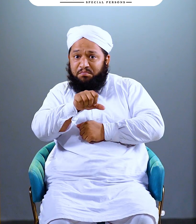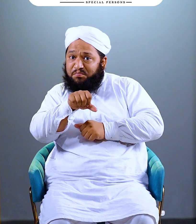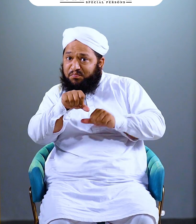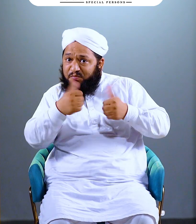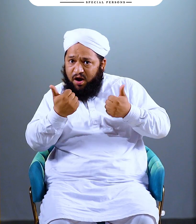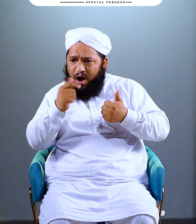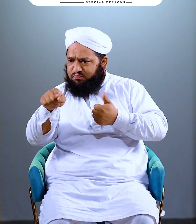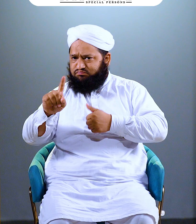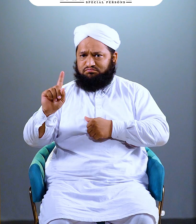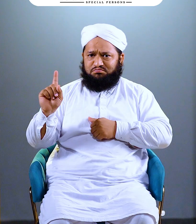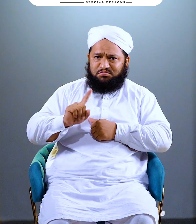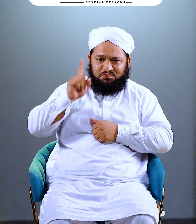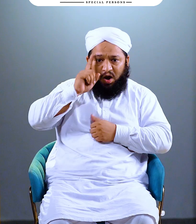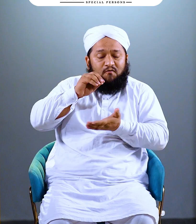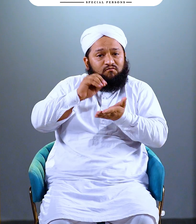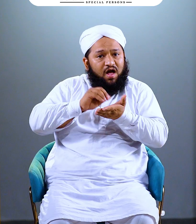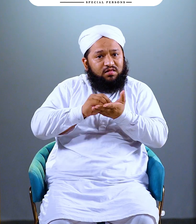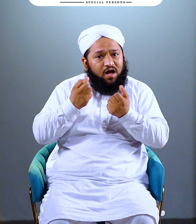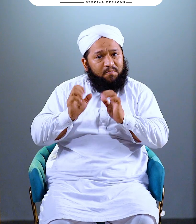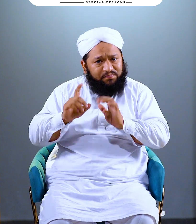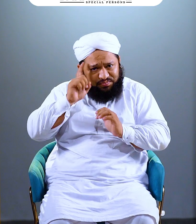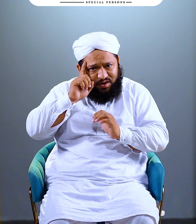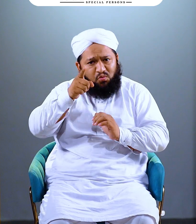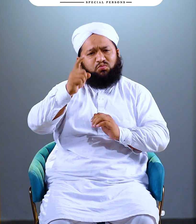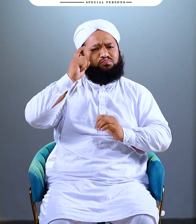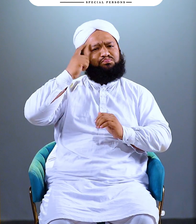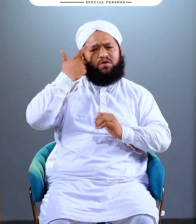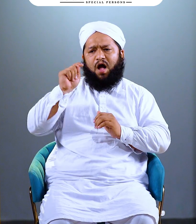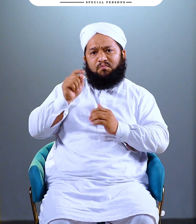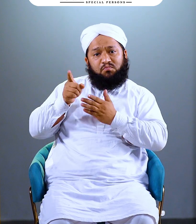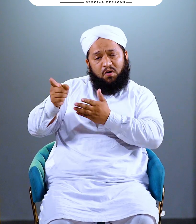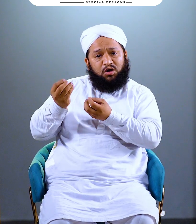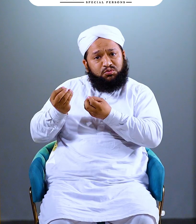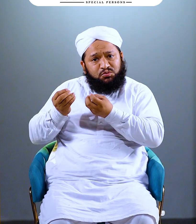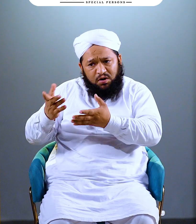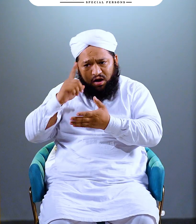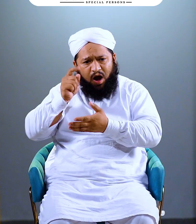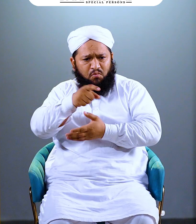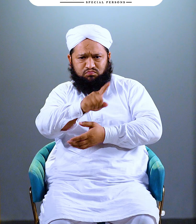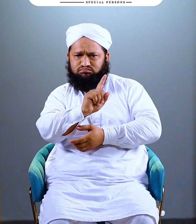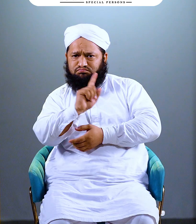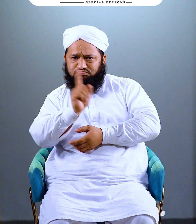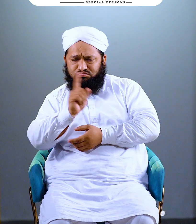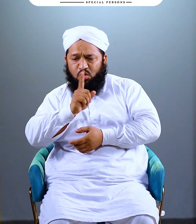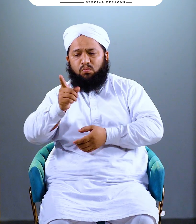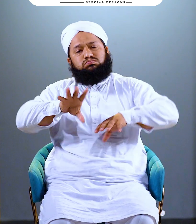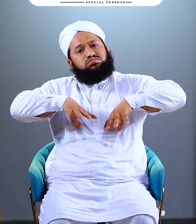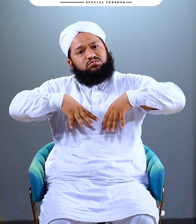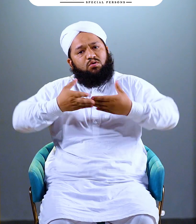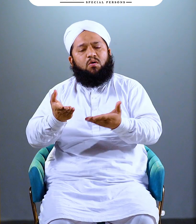گے یا فلاں کام نہیں کرو گے تو یہ فائدہ ہوگا، یا فلاں کام کرو گے فلاں کام نہیں کرو گے تو یہ